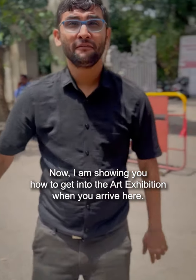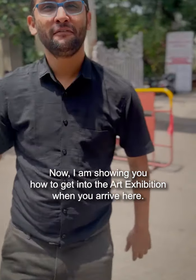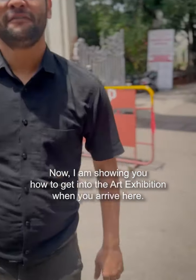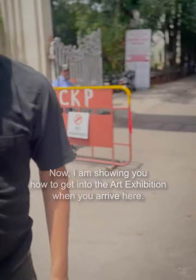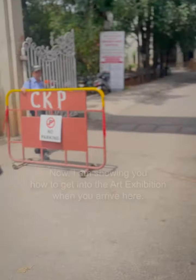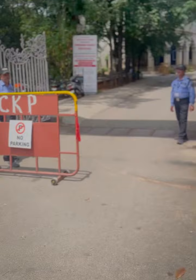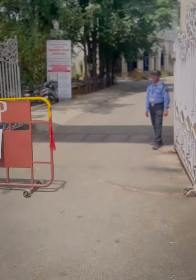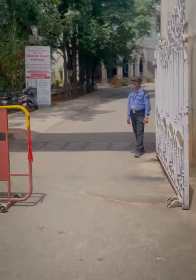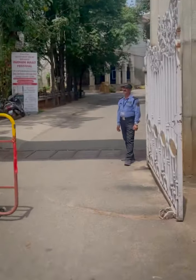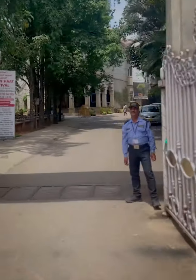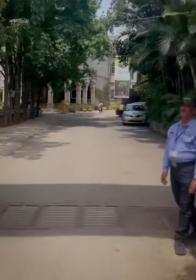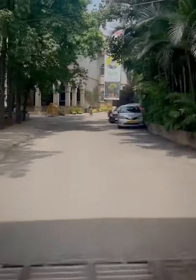तक कैसे पहुंच सकते हैं।